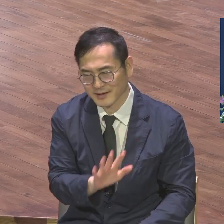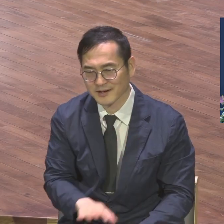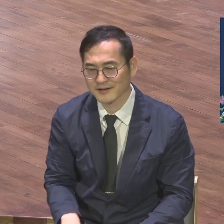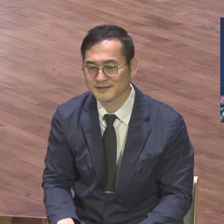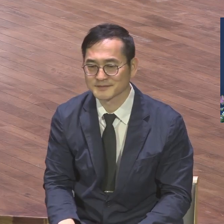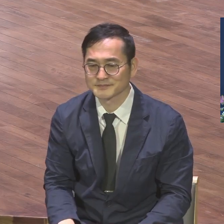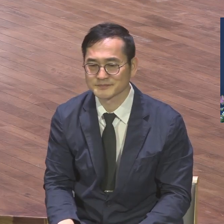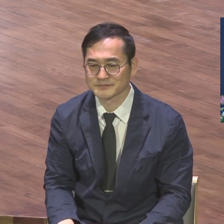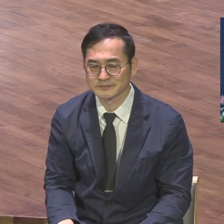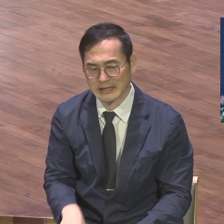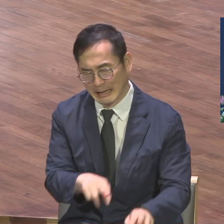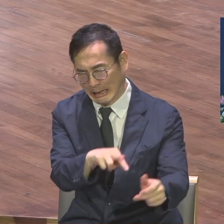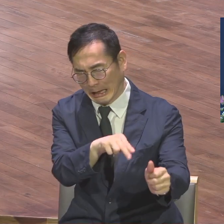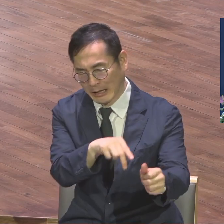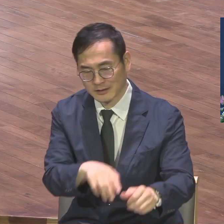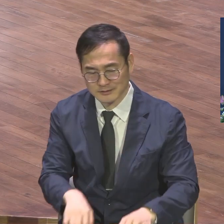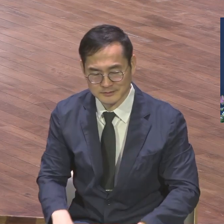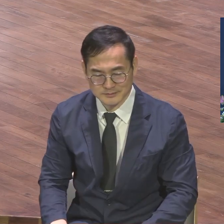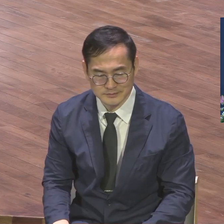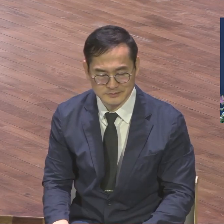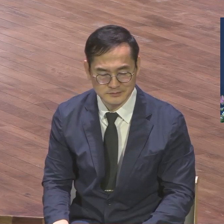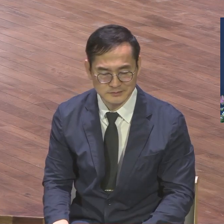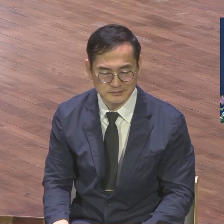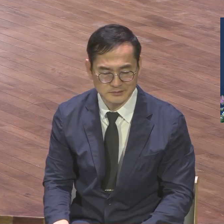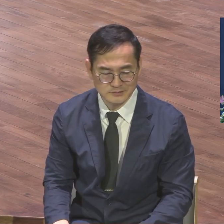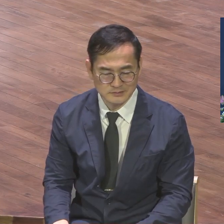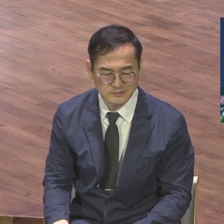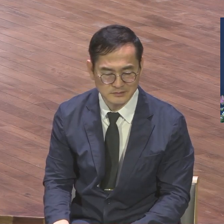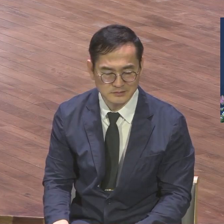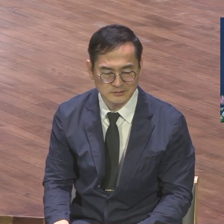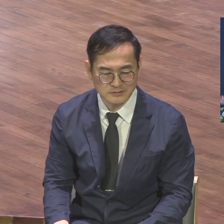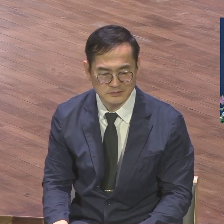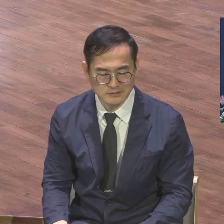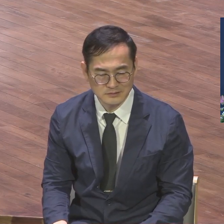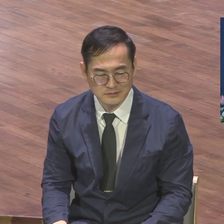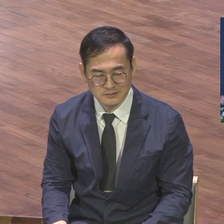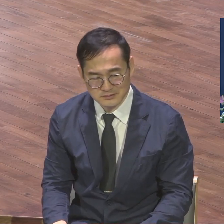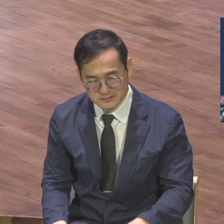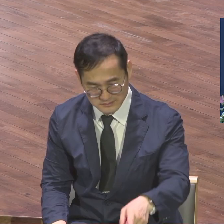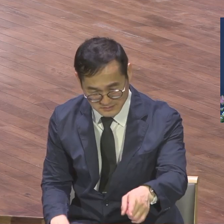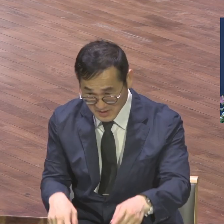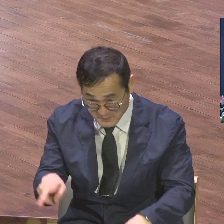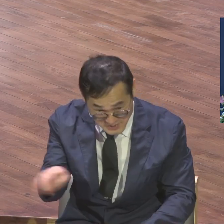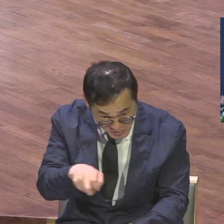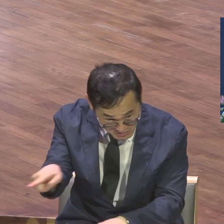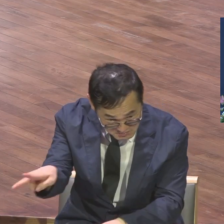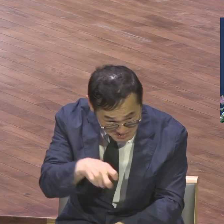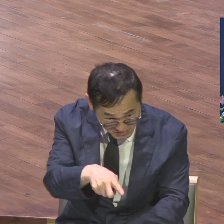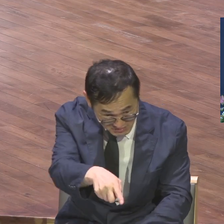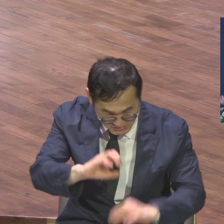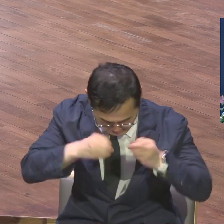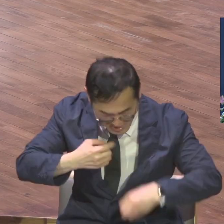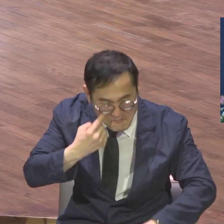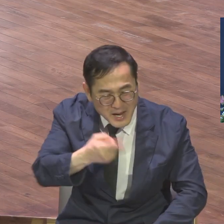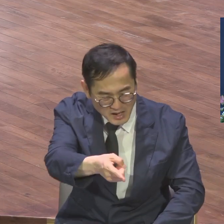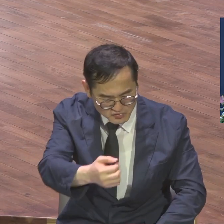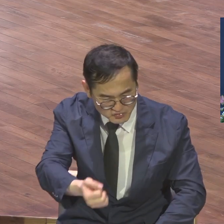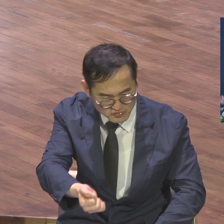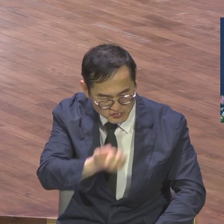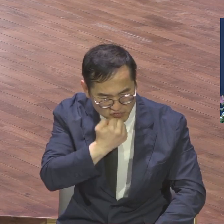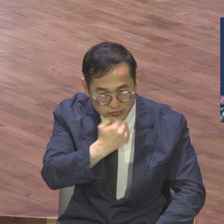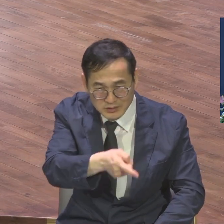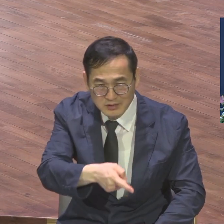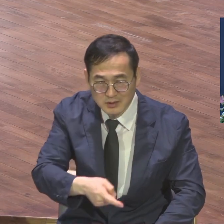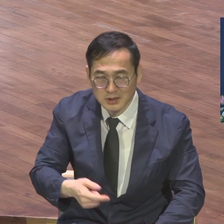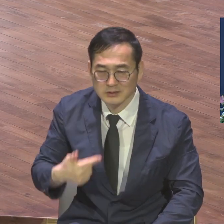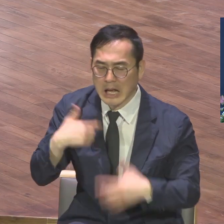남을 미워하고 비판하려고 그러면요 하나님 제게 늘 말씀하세요. 네 꼬라지를 알아라. 저에게 늘 그렇게 말씀하세요. 그